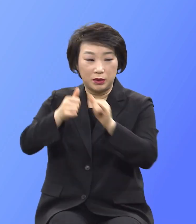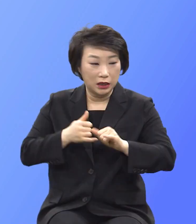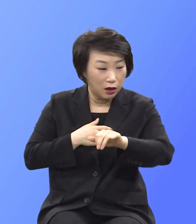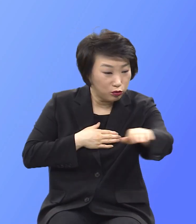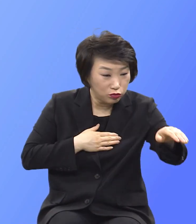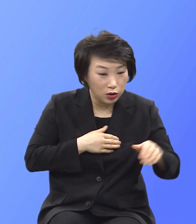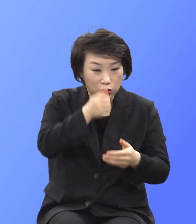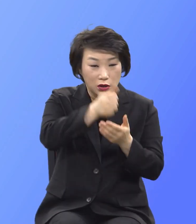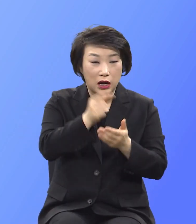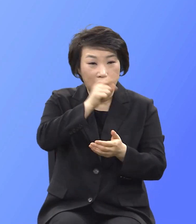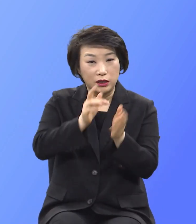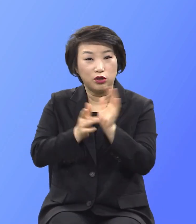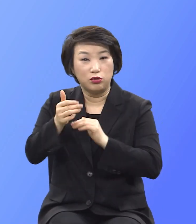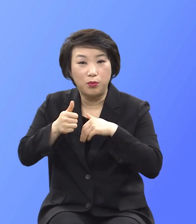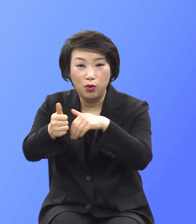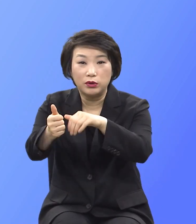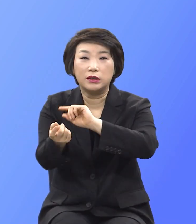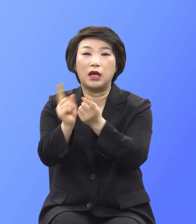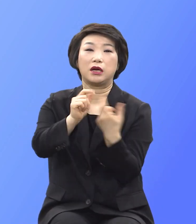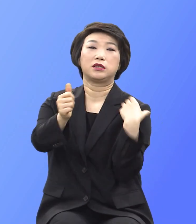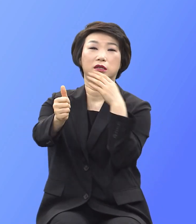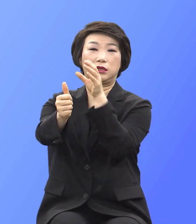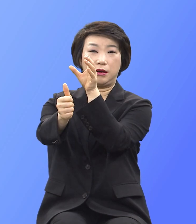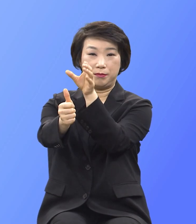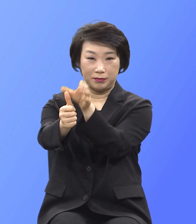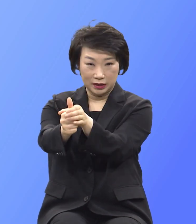무리의 죄악을 그에게